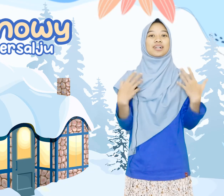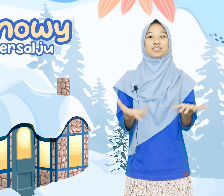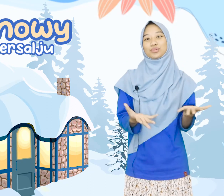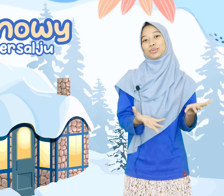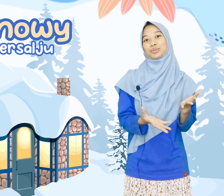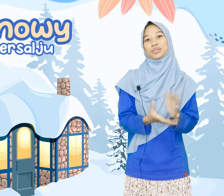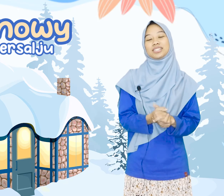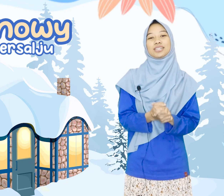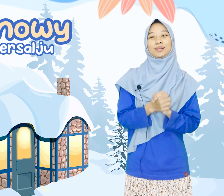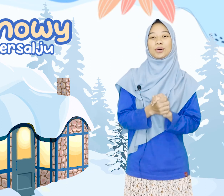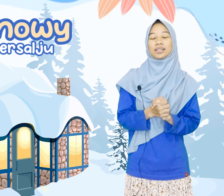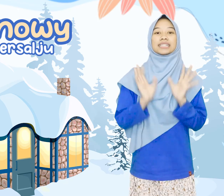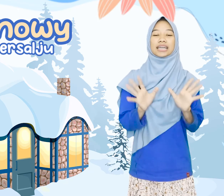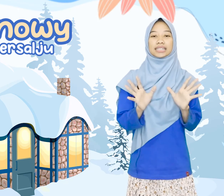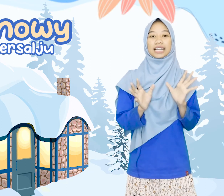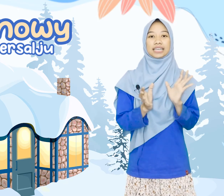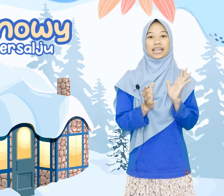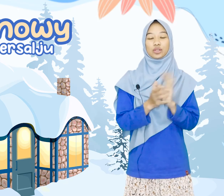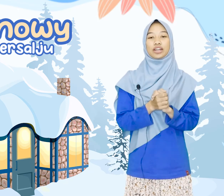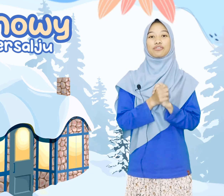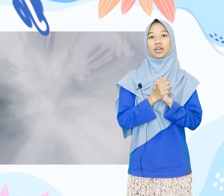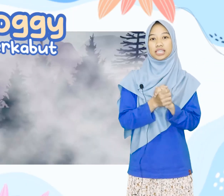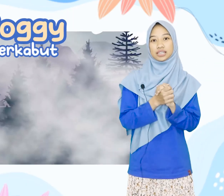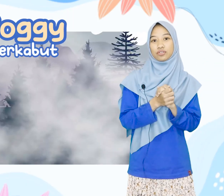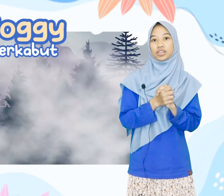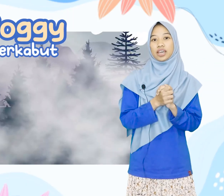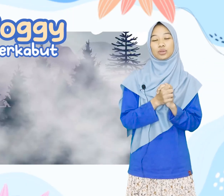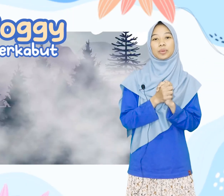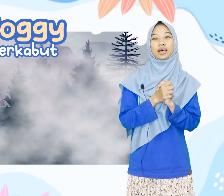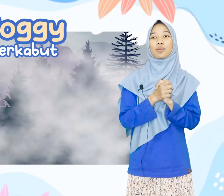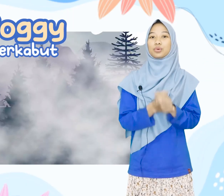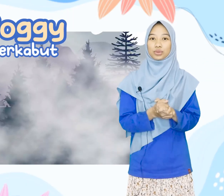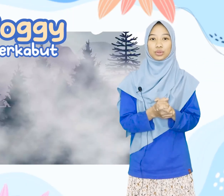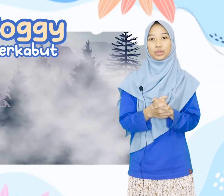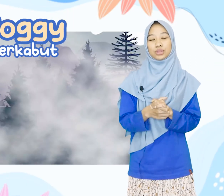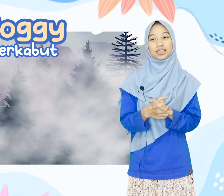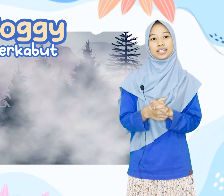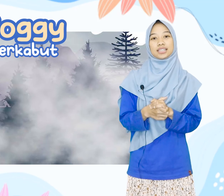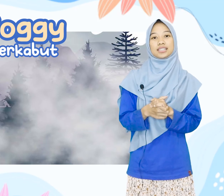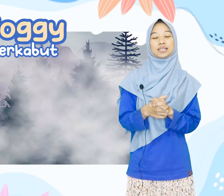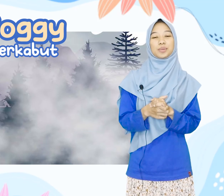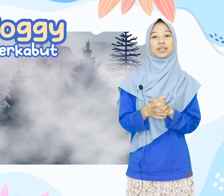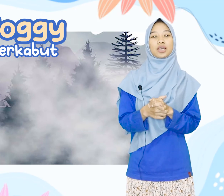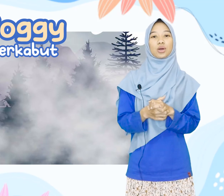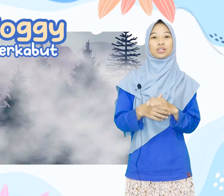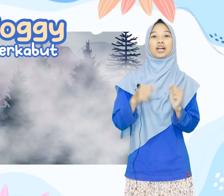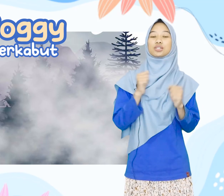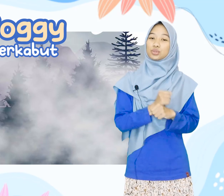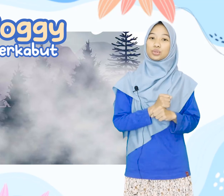bersalju. Gitu. Nah, yang terakhir yaitu ada foggy. Foggy yaitu berkabut. Jadi biasanya kalau salju